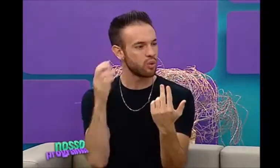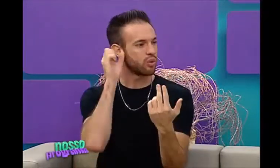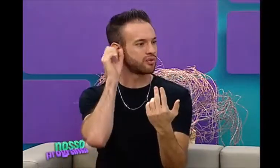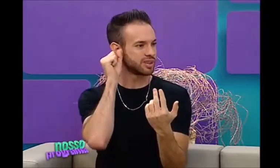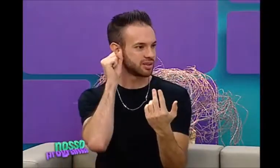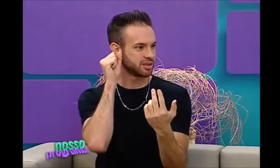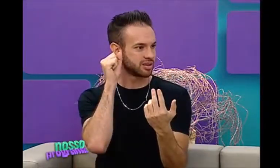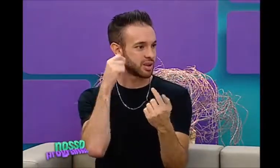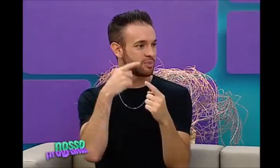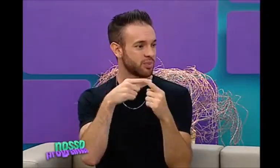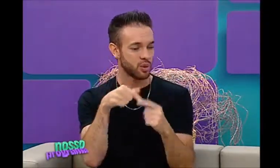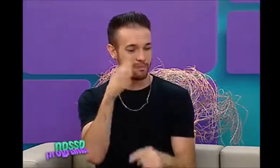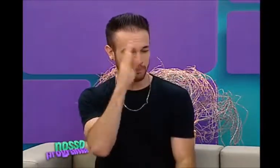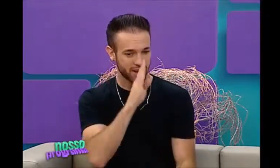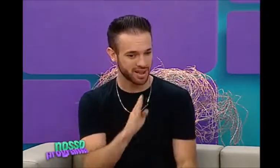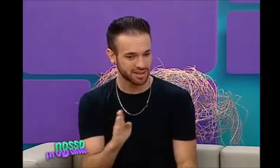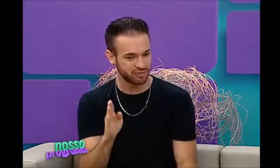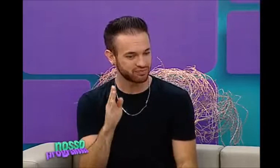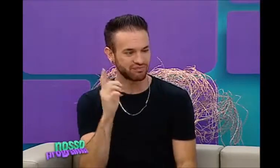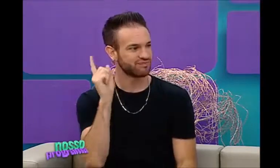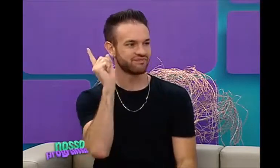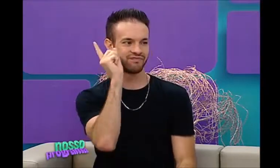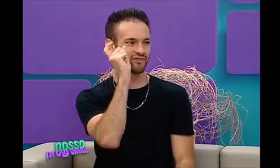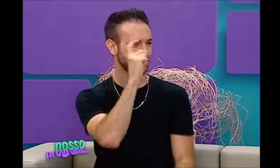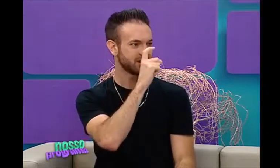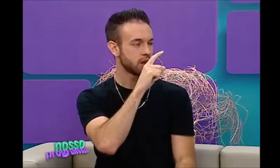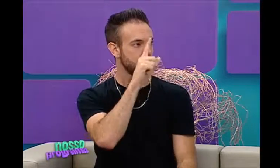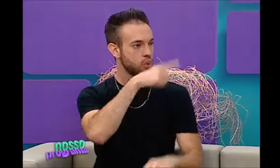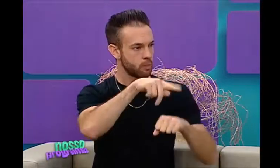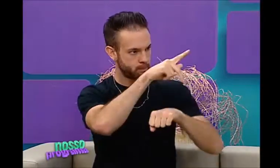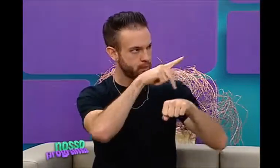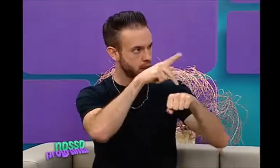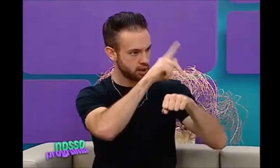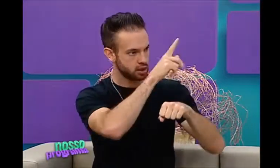compreender. Porque a gente tem uma linguagem diferente.